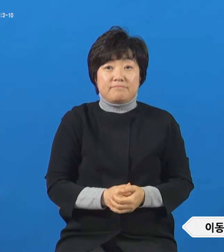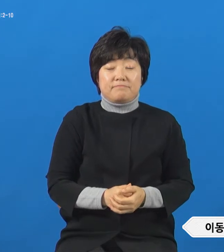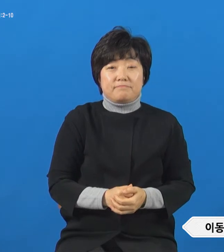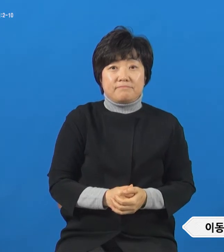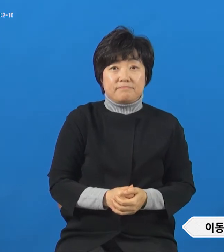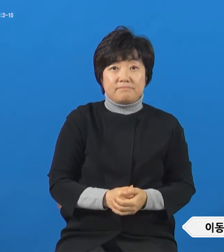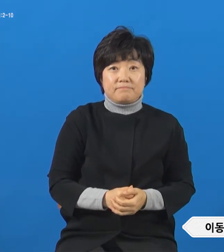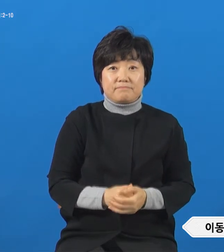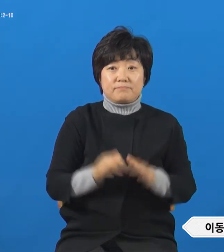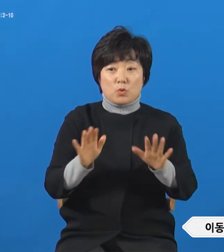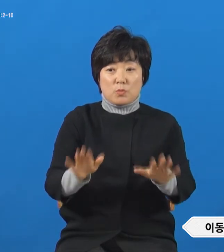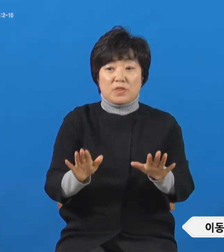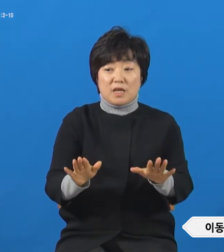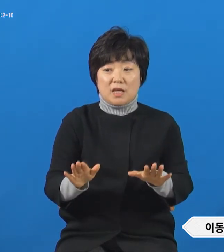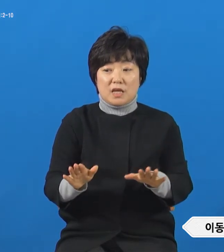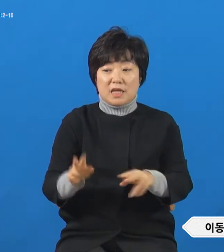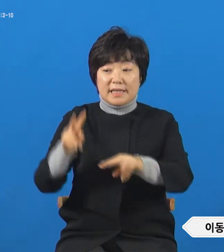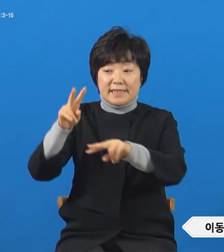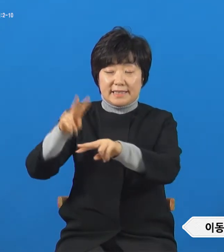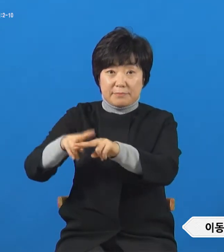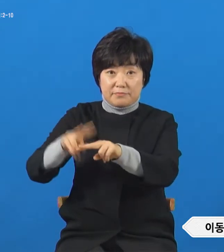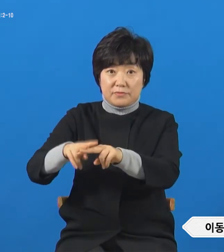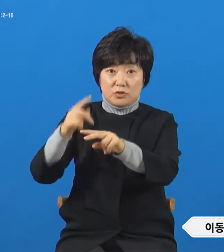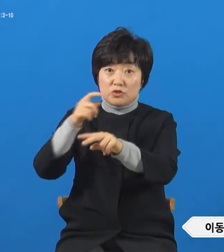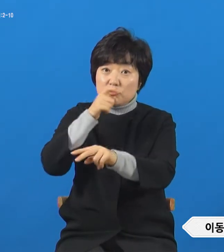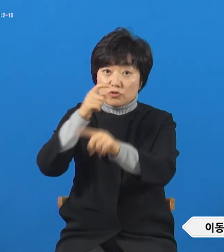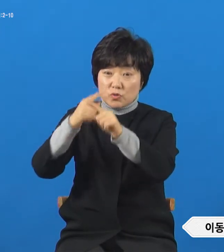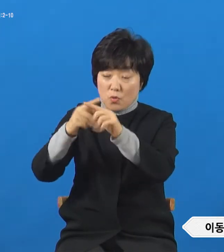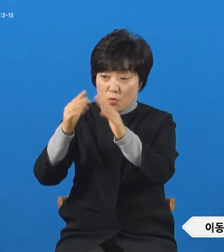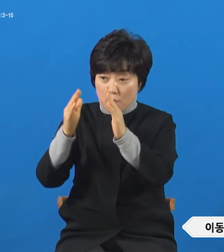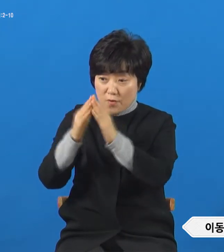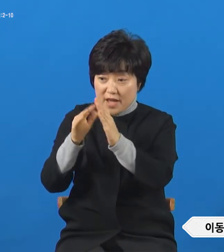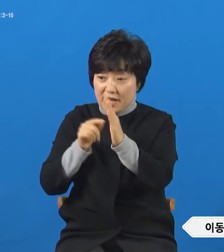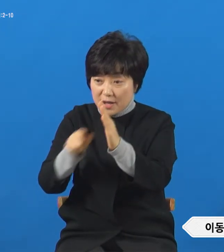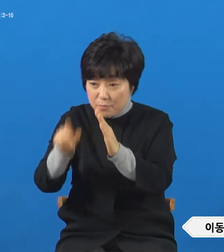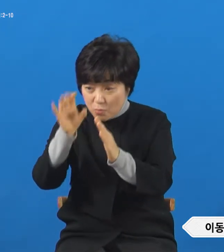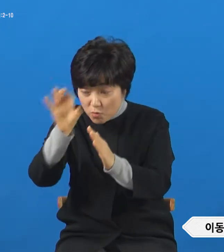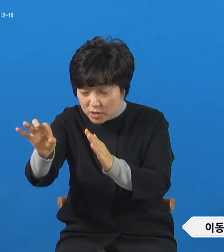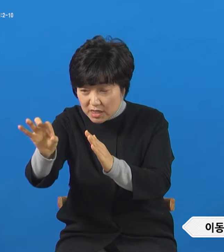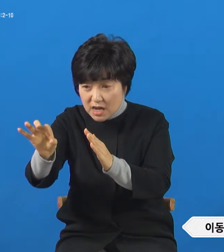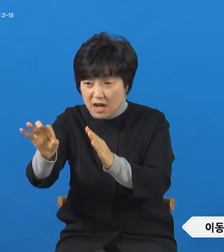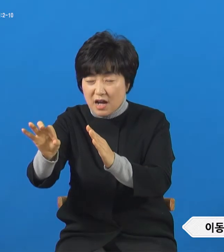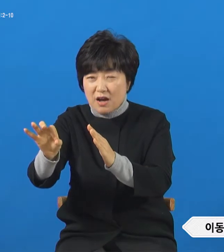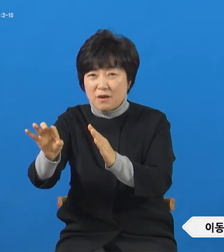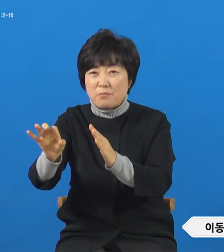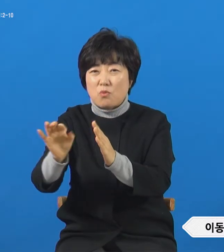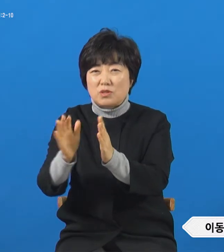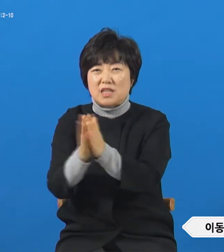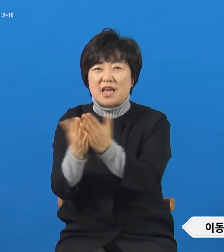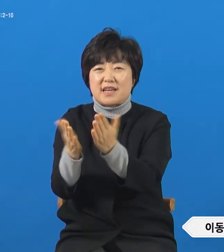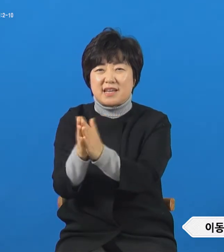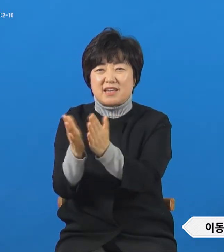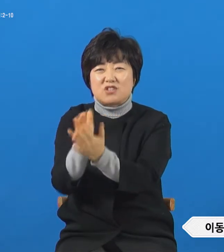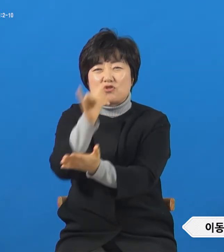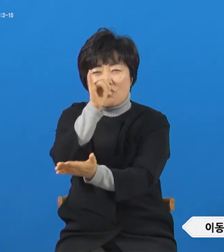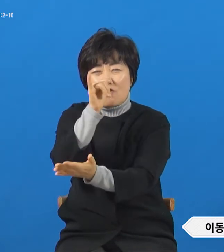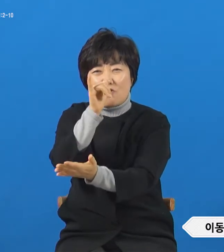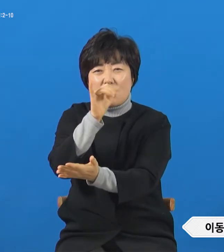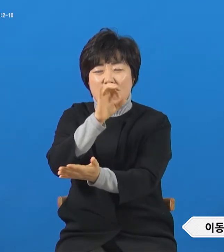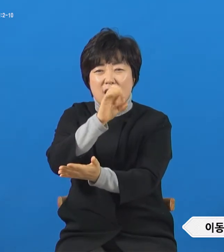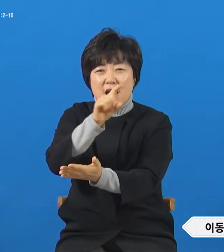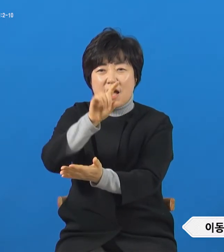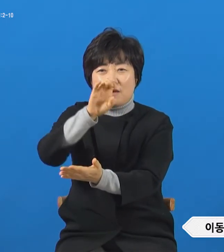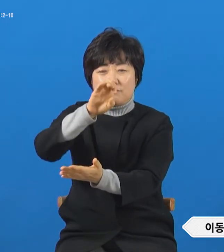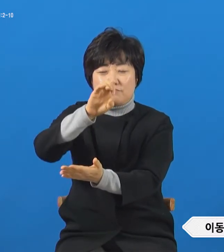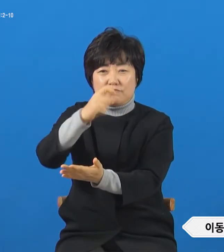이번에 제가 새물교회가 다시 설교하면서 아프간 순교 백서를 다시 한번 읽어보면서 마음속에 큰 감동이